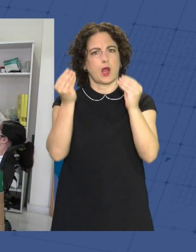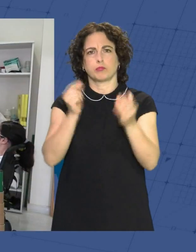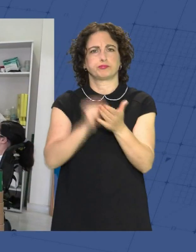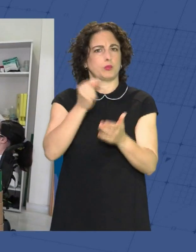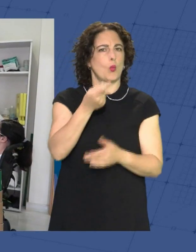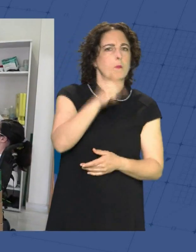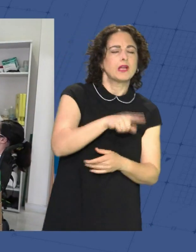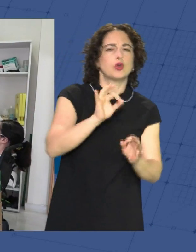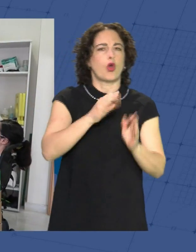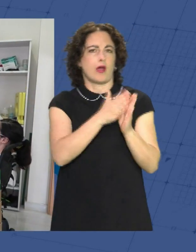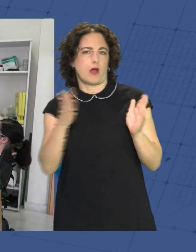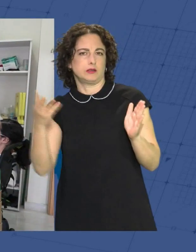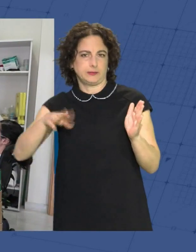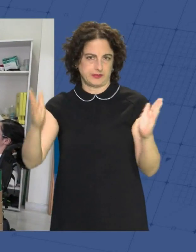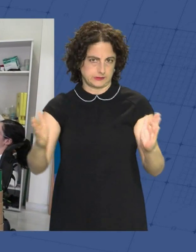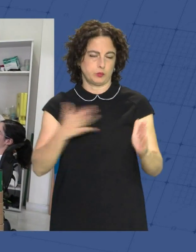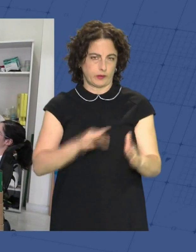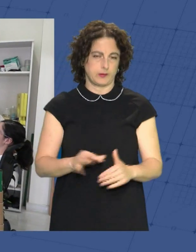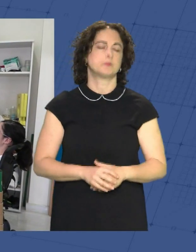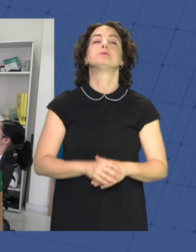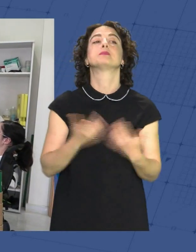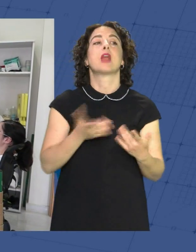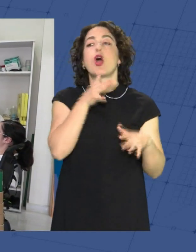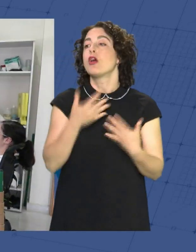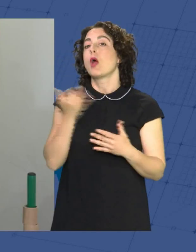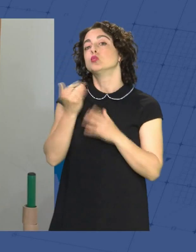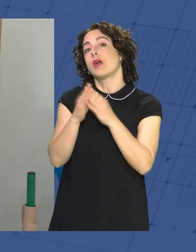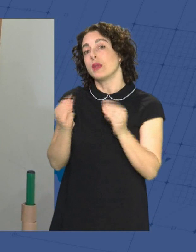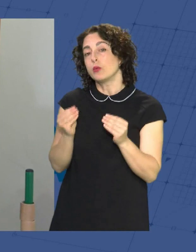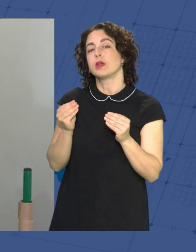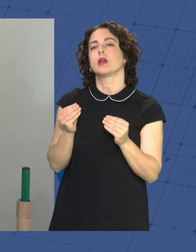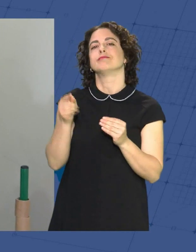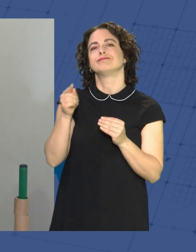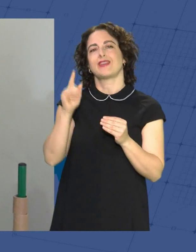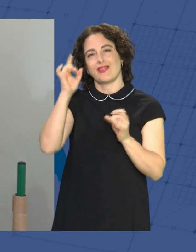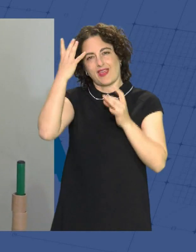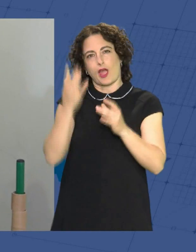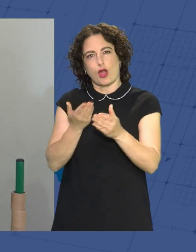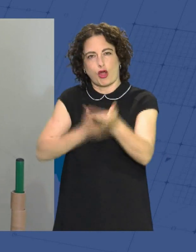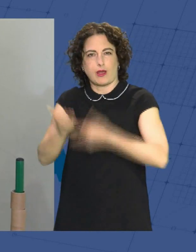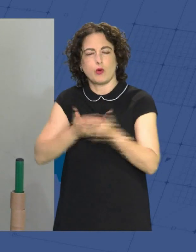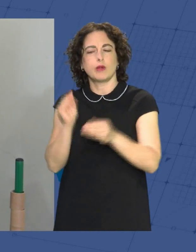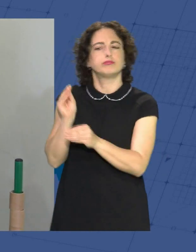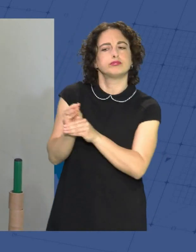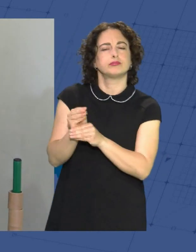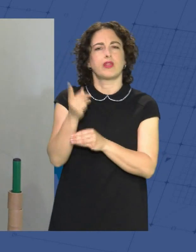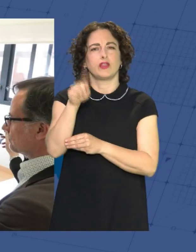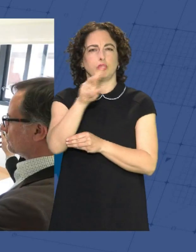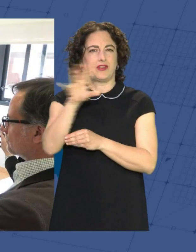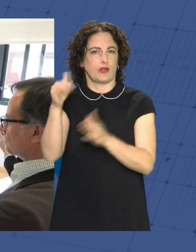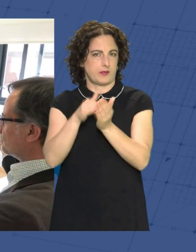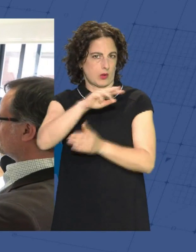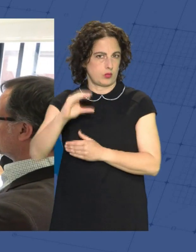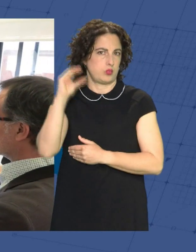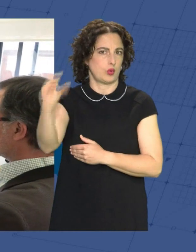mes hasta tres meses. Ahora, la Junta de Andalucía colaborará con esta iniciativa con una subvención de 125.000